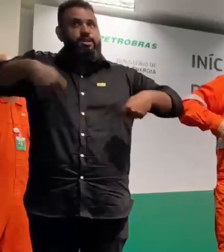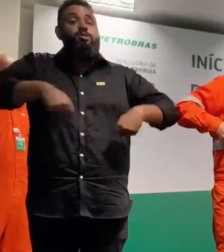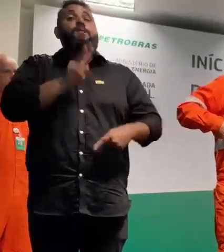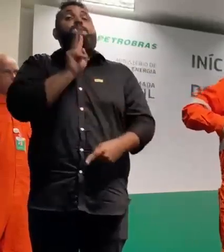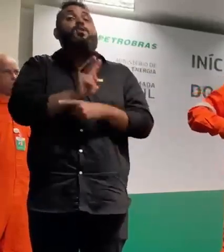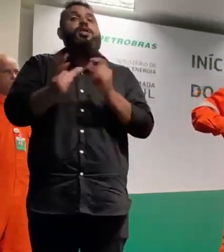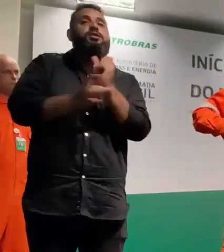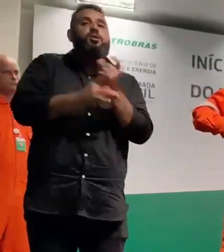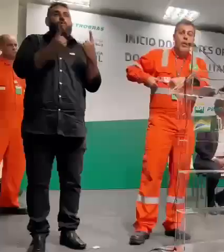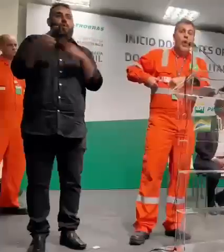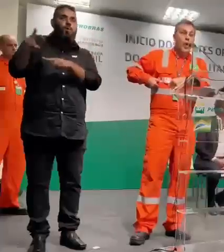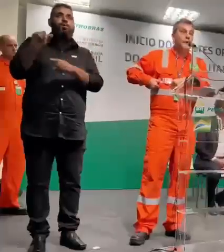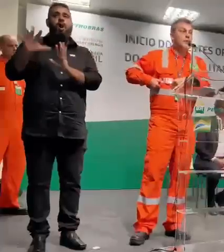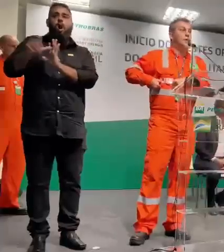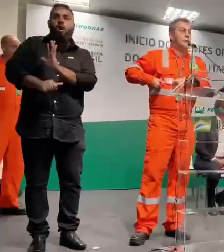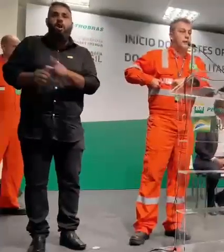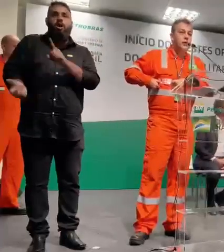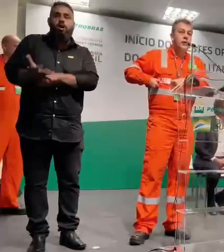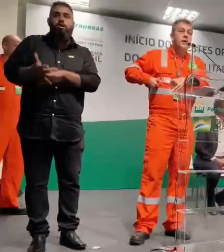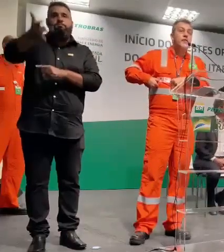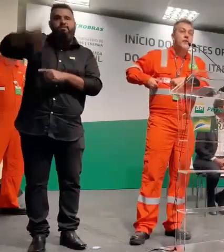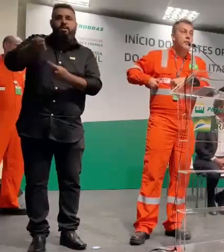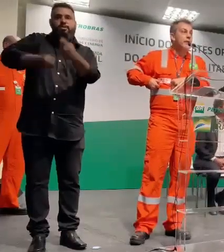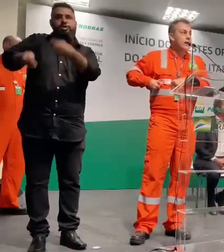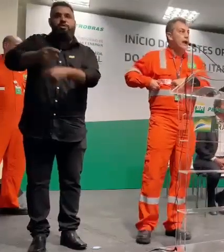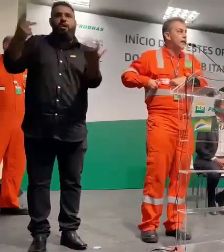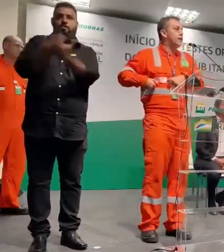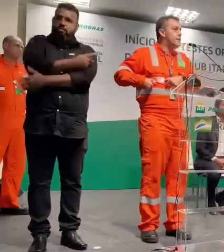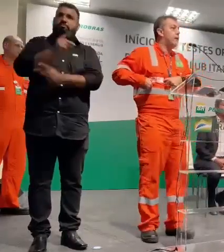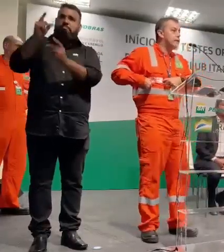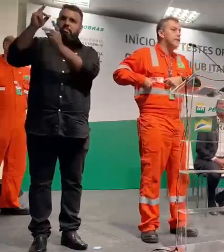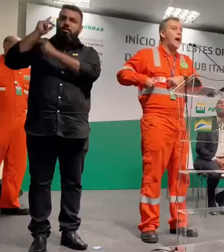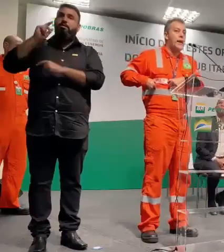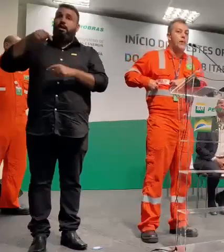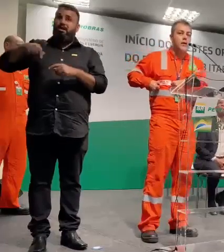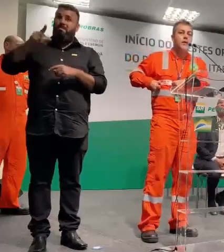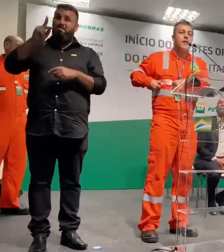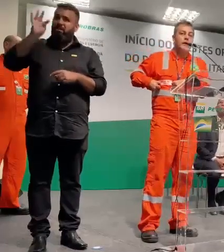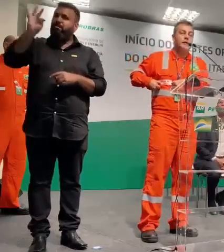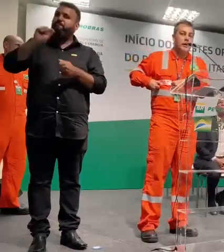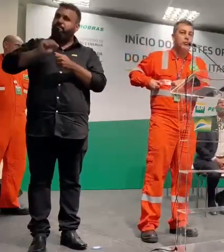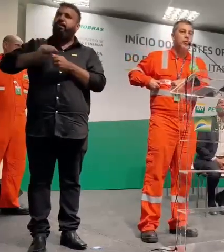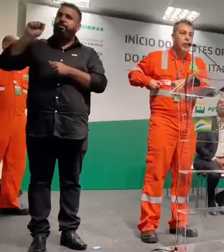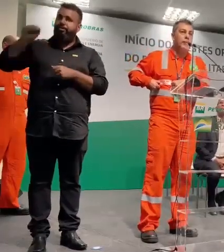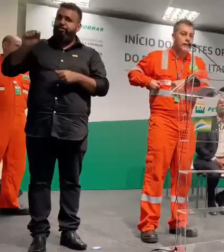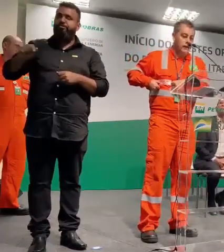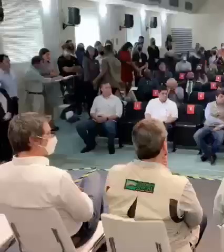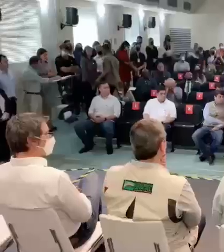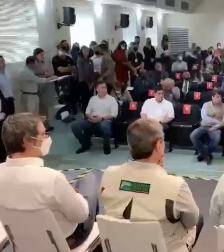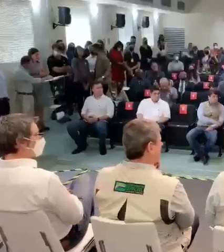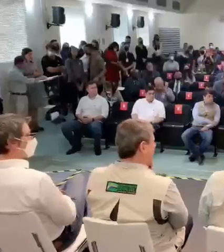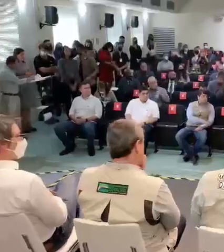proteção contra a corrupção, contra a má gestão que foi praticada nessa empresa na época da gestão do